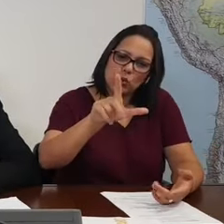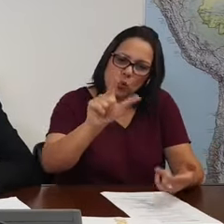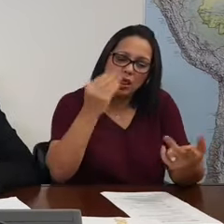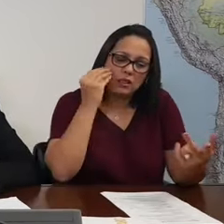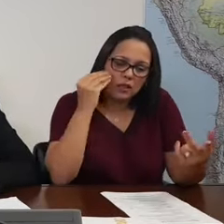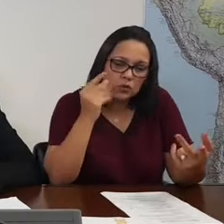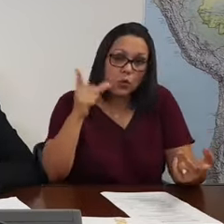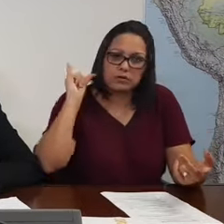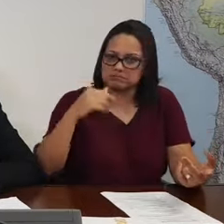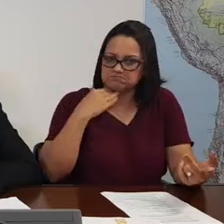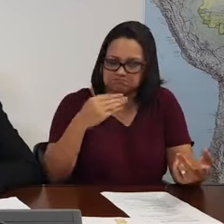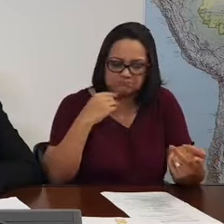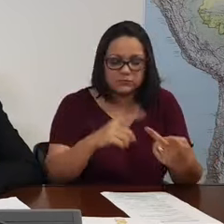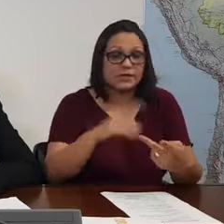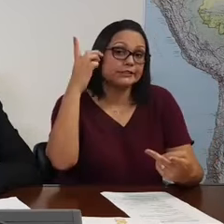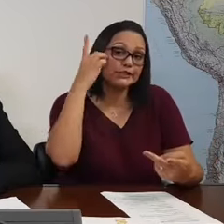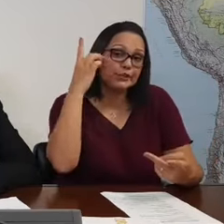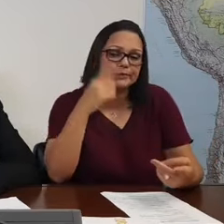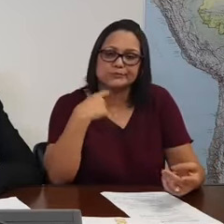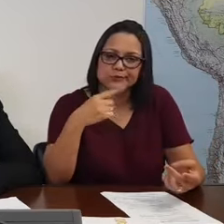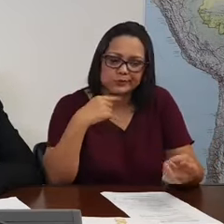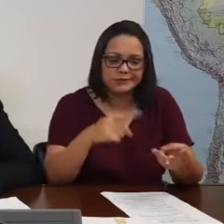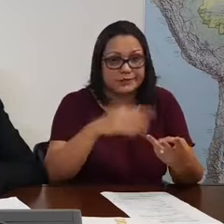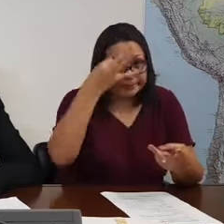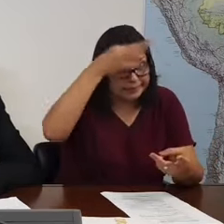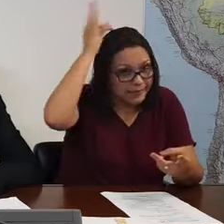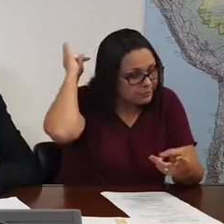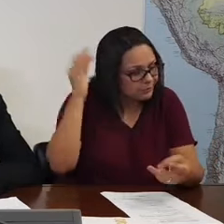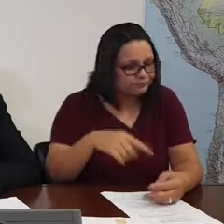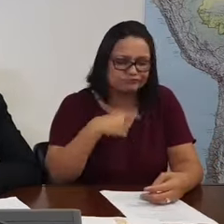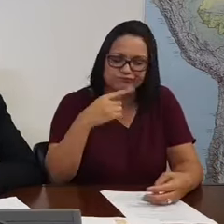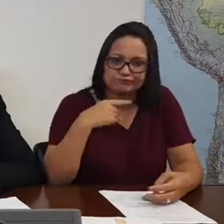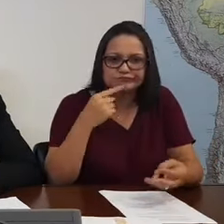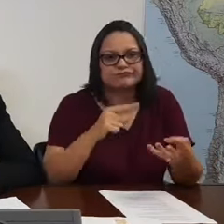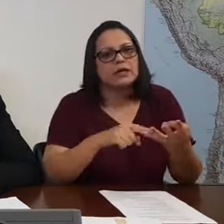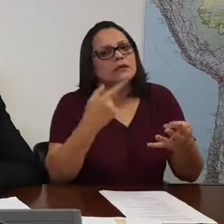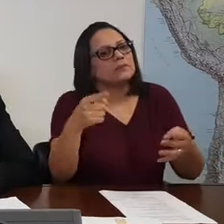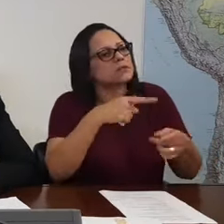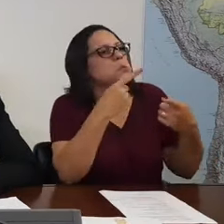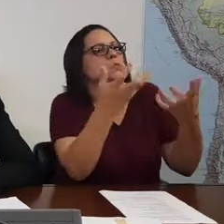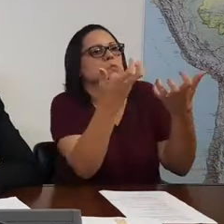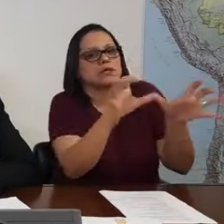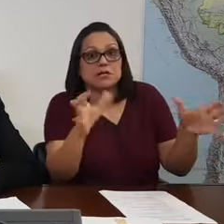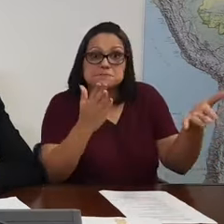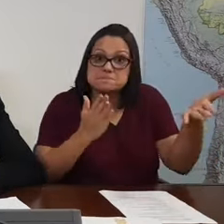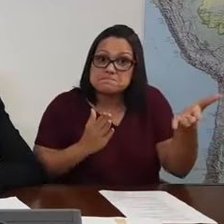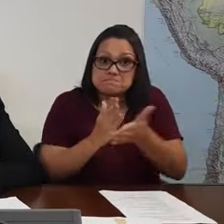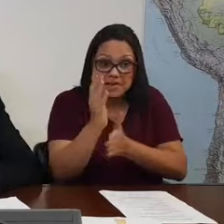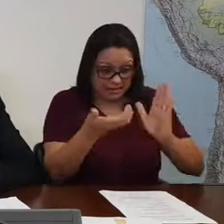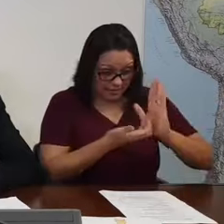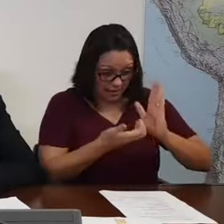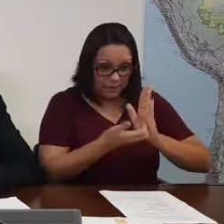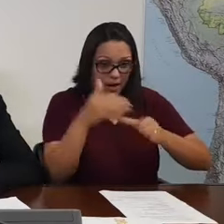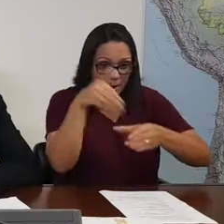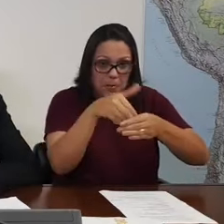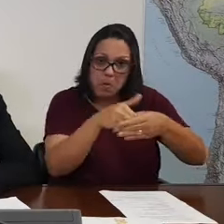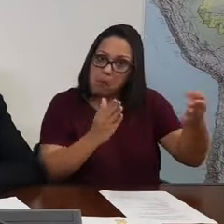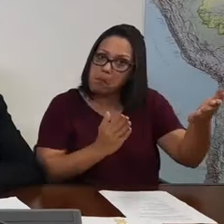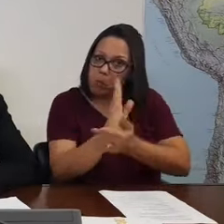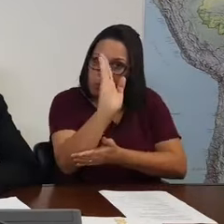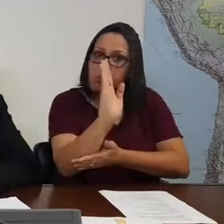também tentou e não conseguiu. Realmente não é fácil, tem muita reação, mas passou na Câmara com uma larga margem de votação, tá